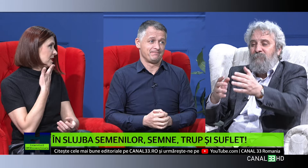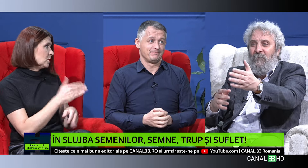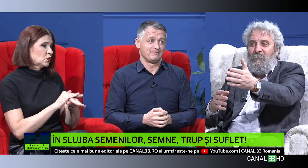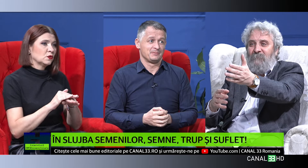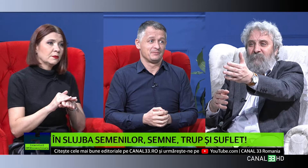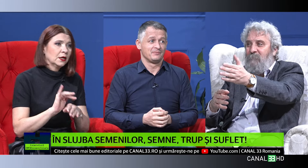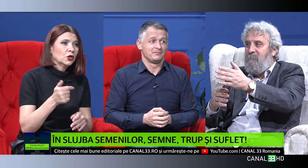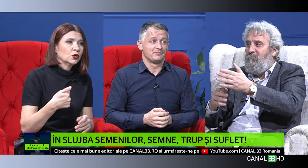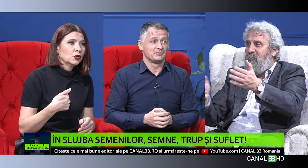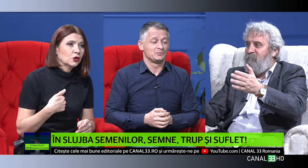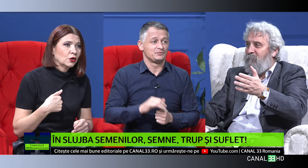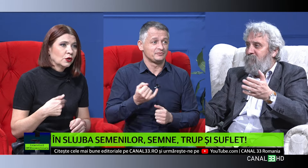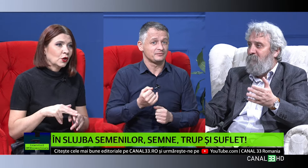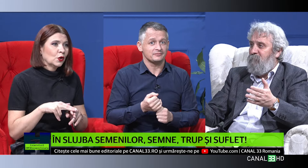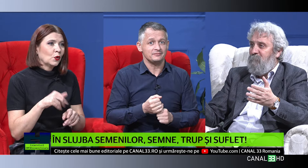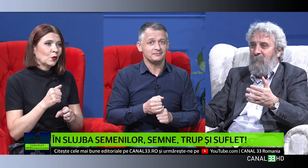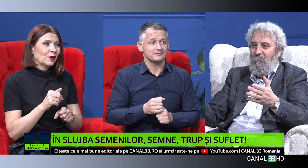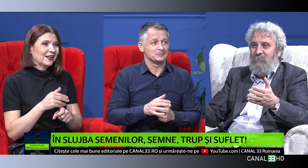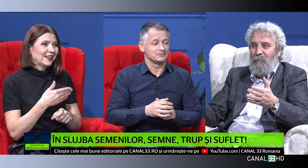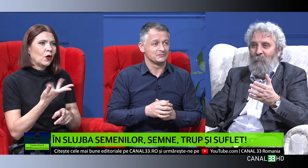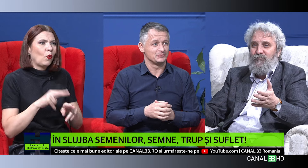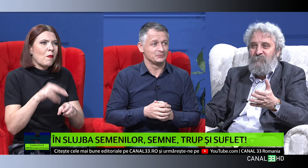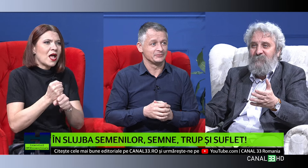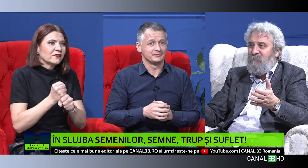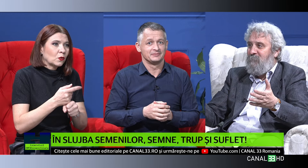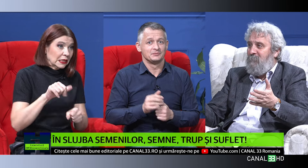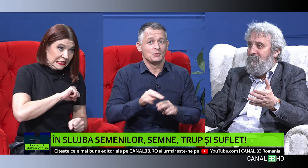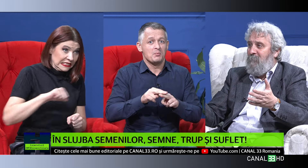Mulțumesc. Și scuză-mă. Cum ați făcut, oameni buni, autodidact?